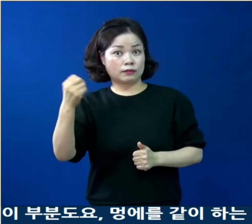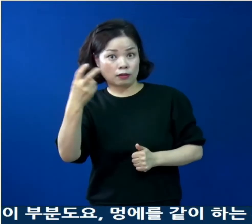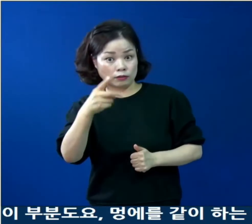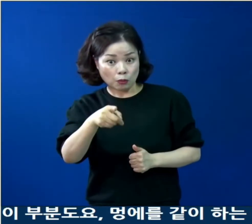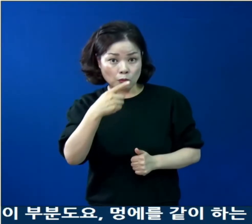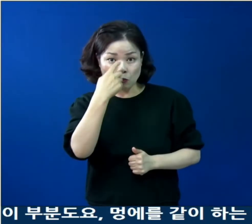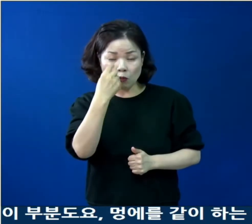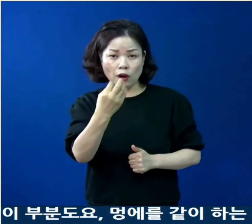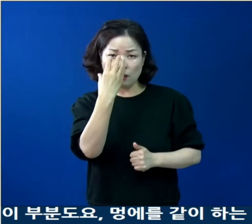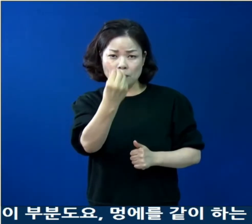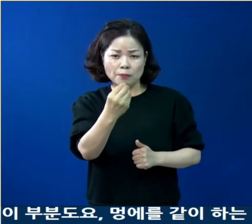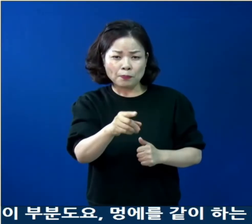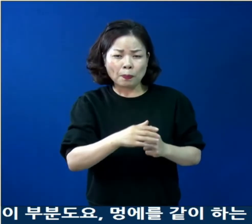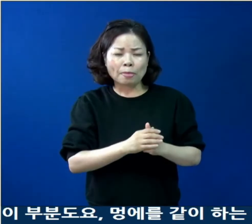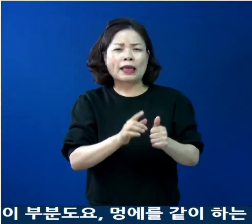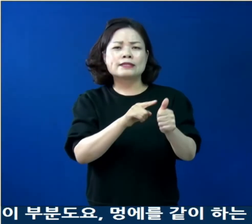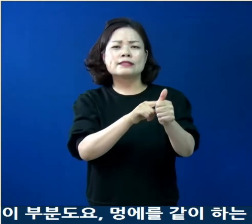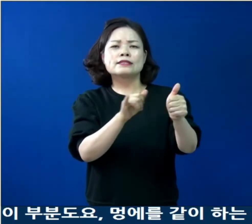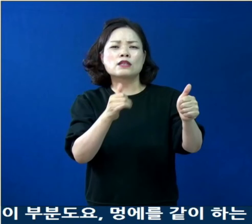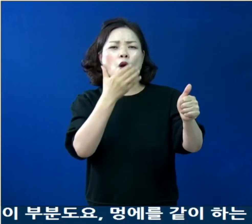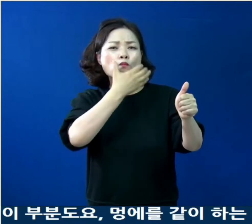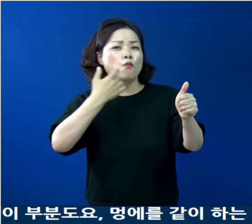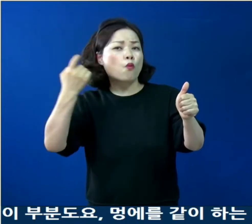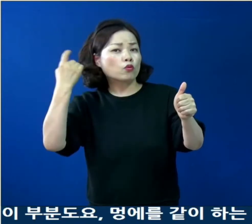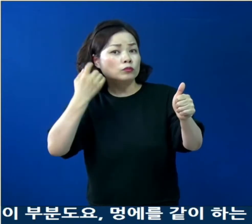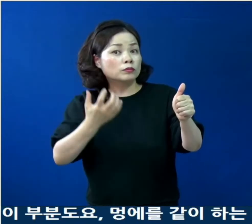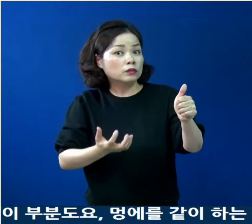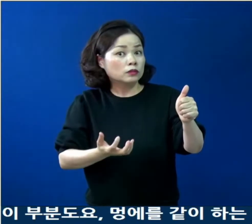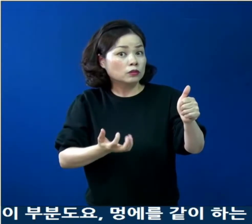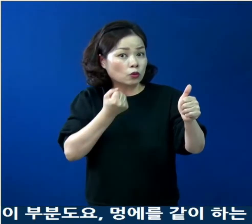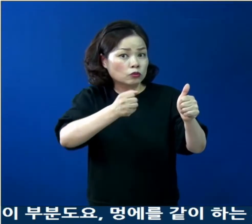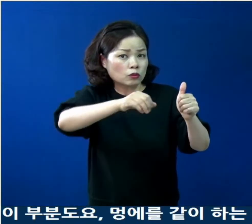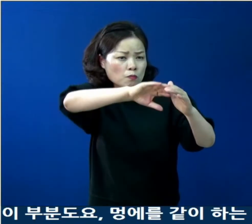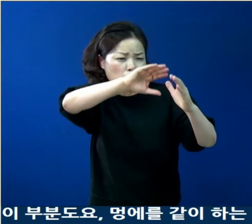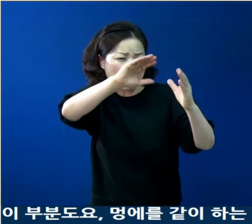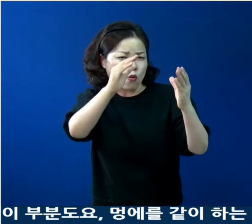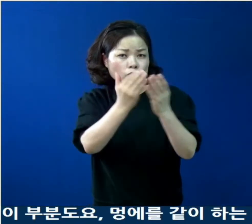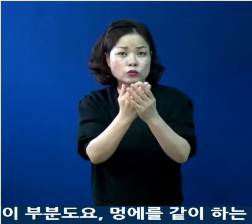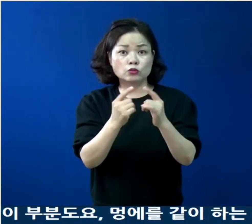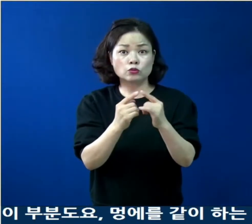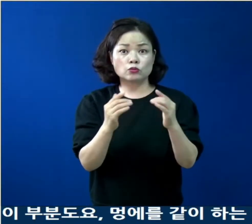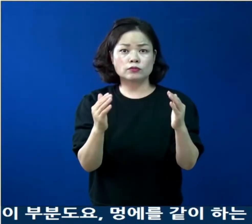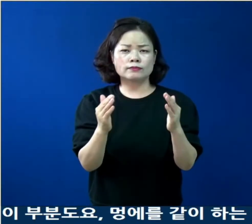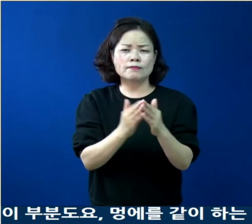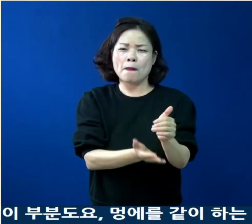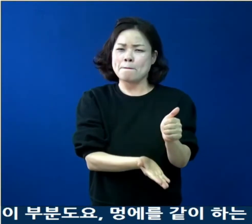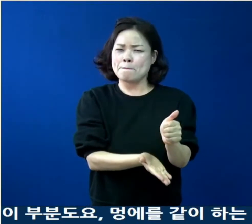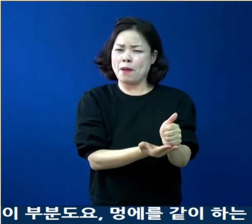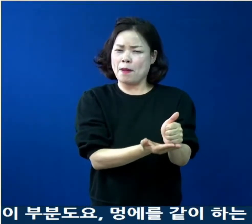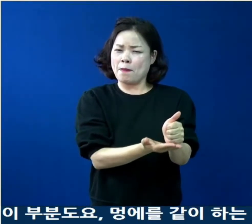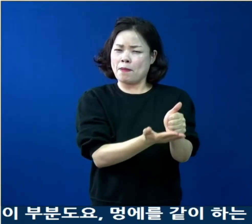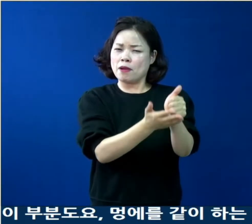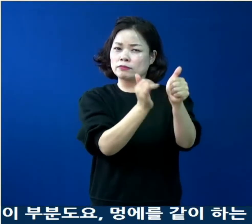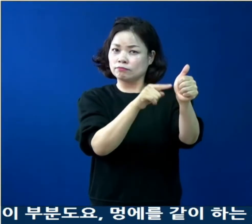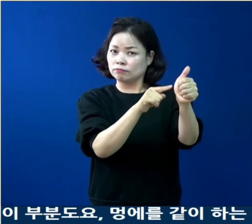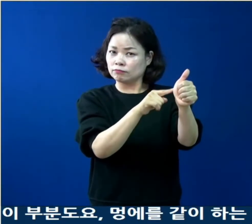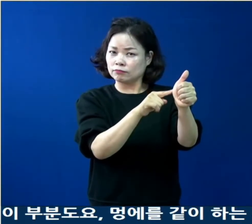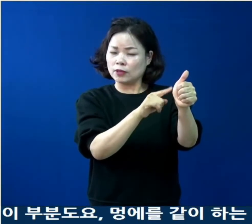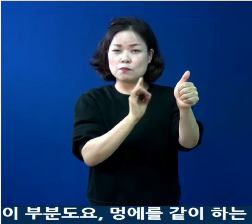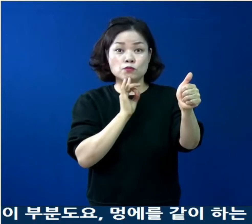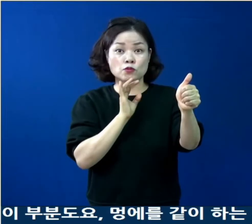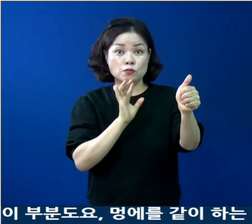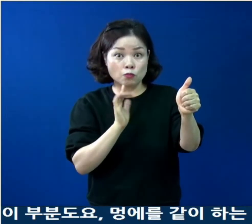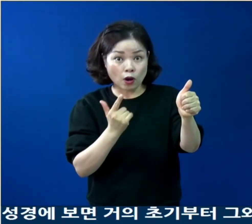보세요. 이 사람은 복음으로써 모든 교회에서 칭찬을 받는 자요, 이뿐